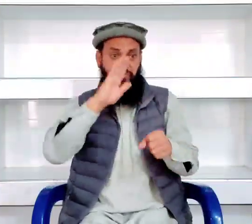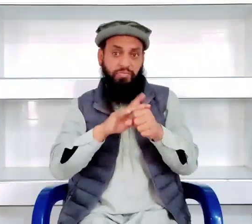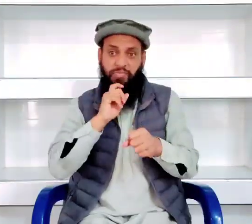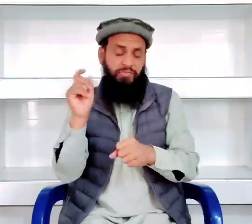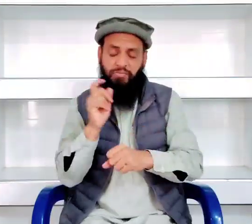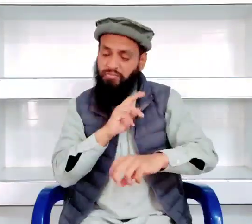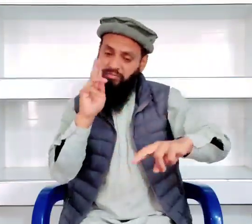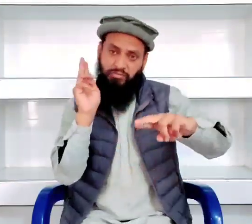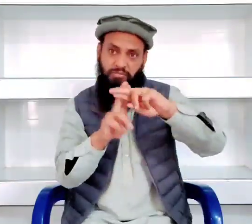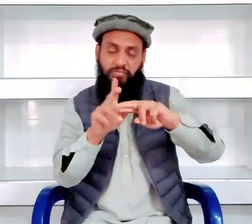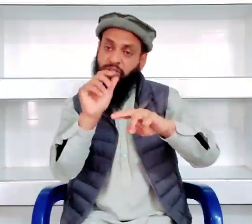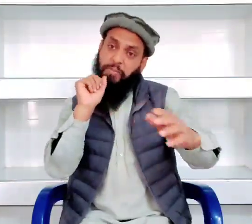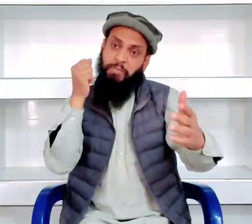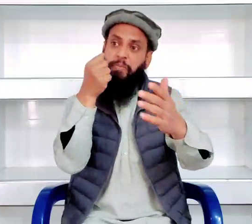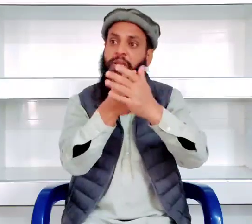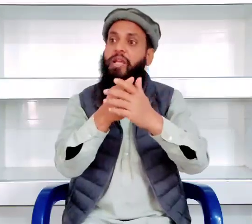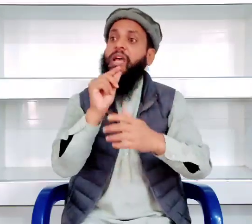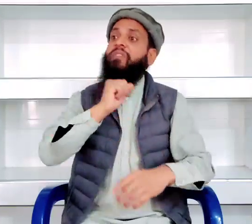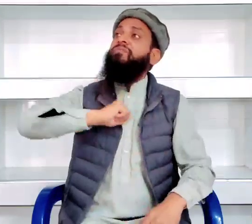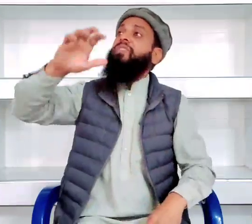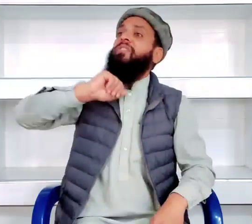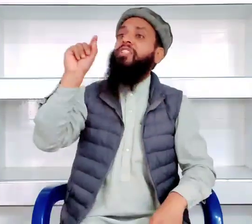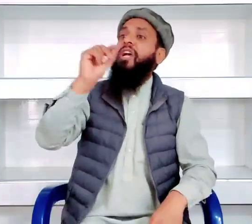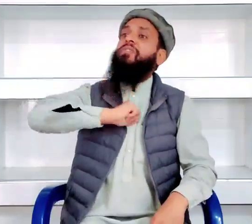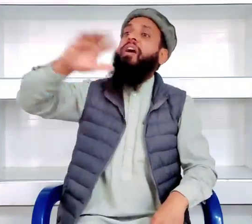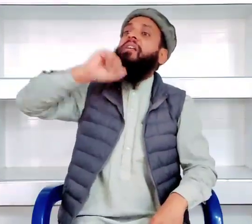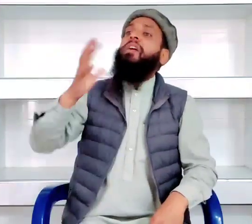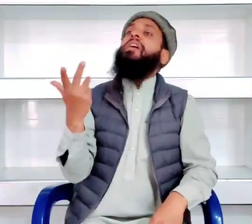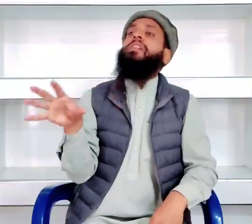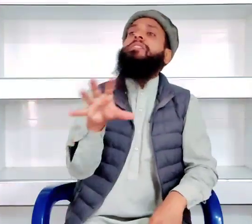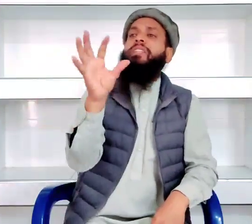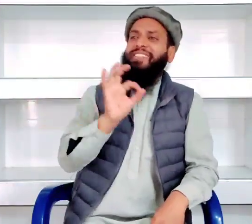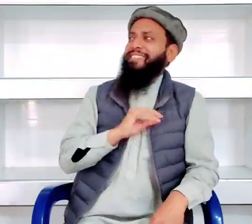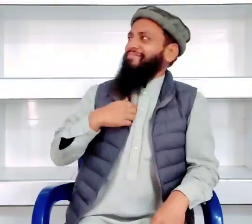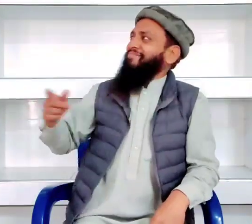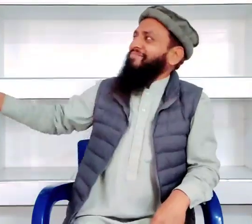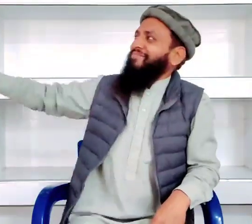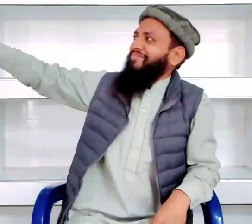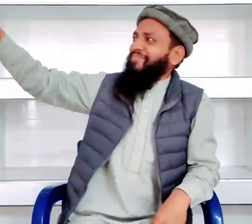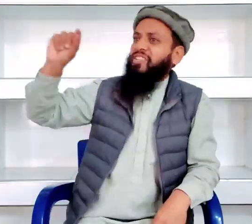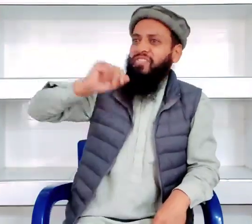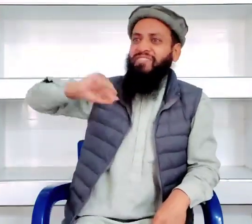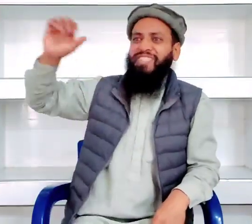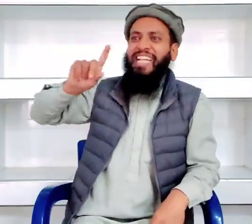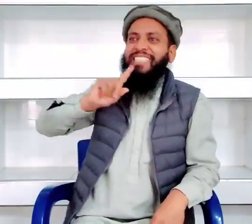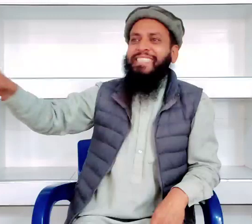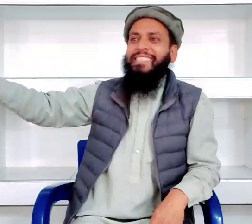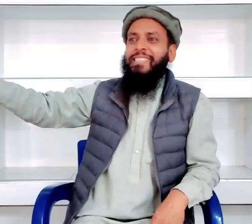ਮਾਲ ਜਿਹੜਾ ਮੰਡੀ ਦੇ ਅੰਦਰ ਨਾ ਆ ਜਾਏ ਔਰ ਇਸੇ ਤਰ੍ਹਾਂ ਰਸੂਲullah ਸੱਲੱਲਾਹੁ ਅਲੈਹਿ ਵਸੱਲਮ ਨੇ ਇੱਕ ਹੋਰ ਤਰ੍ਹਾਂ ਤੋਂ ਵੀ